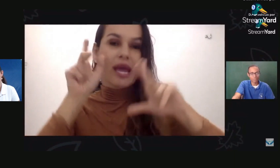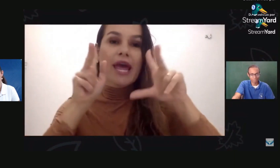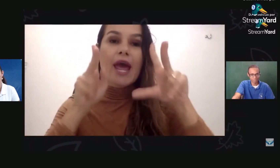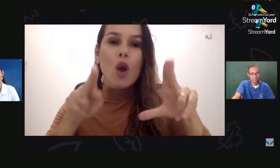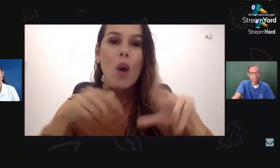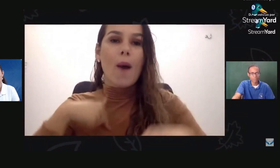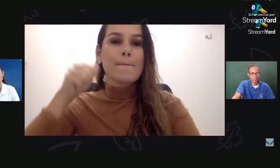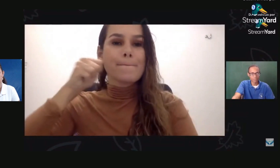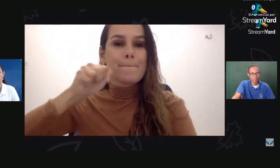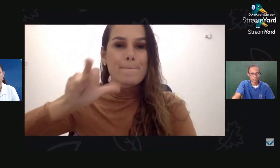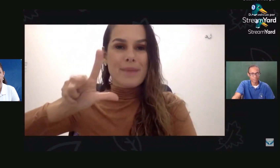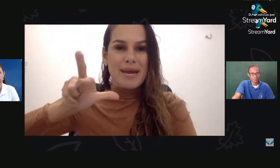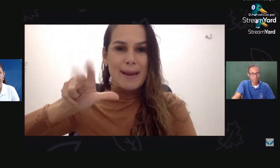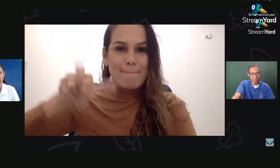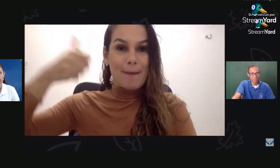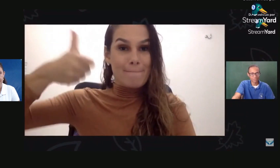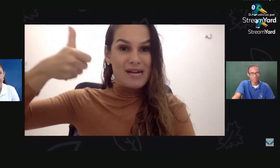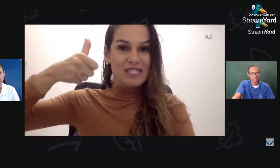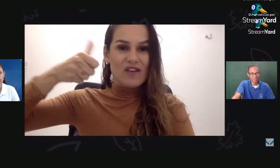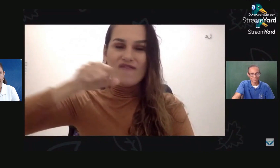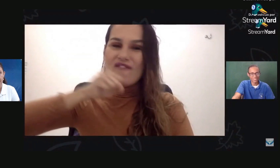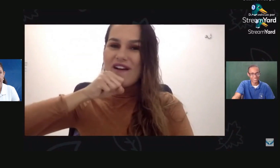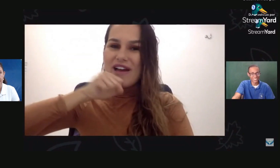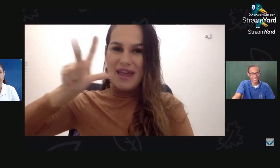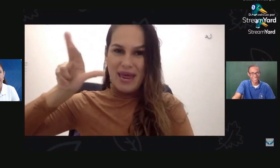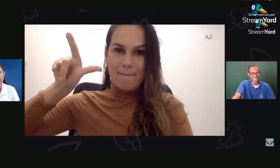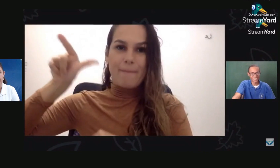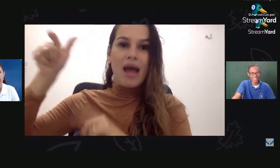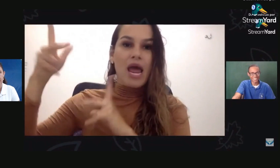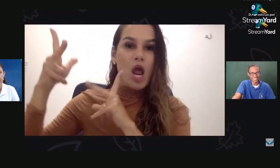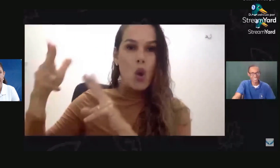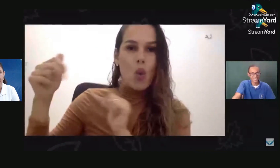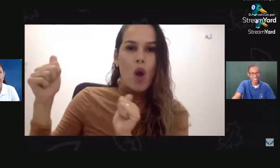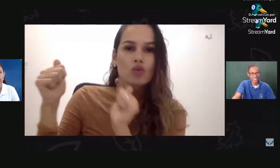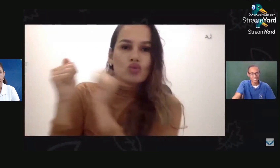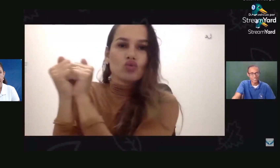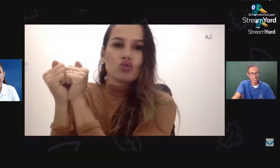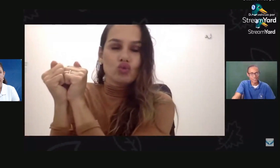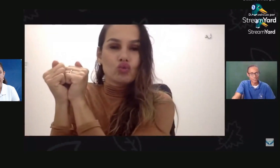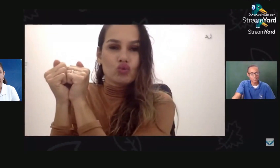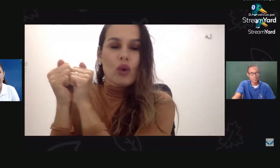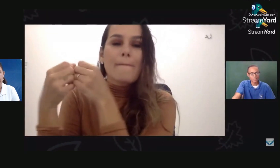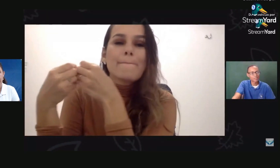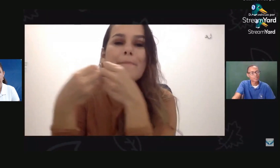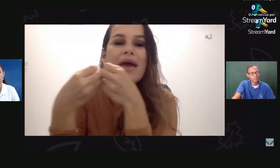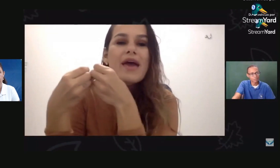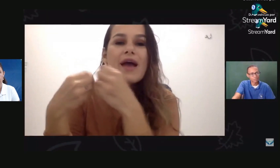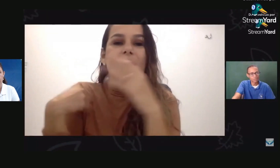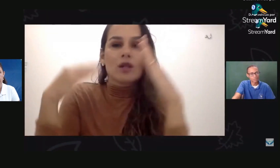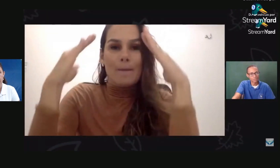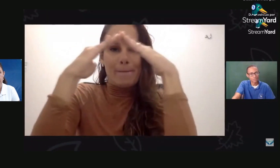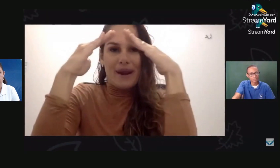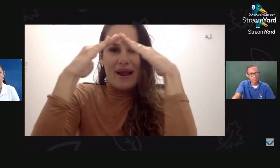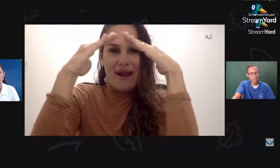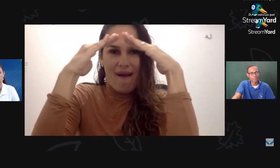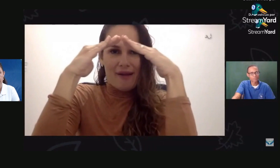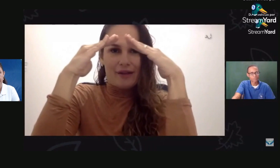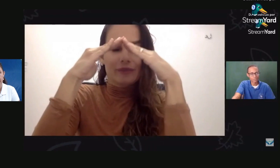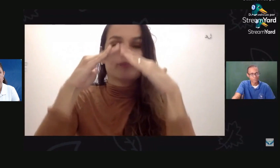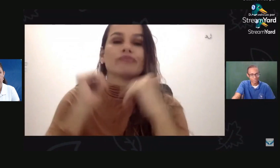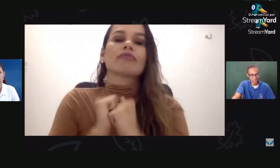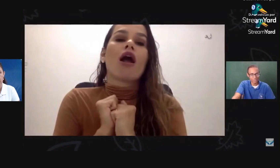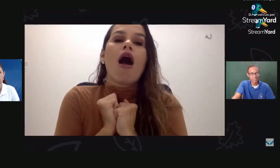Na escola, né, particular, a minha irmã mais velha, ela então foi numa